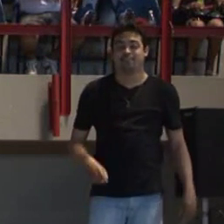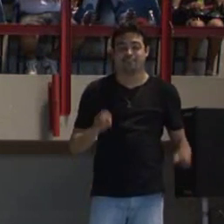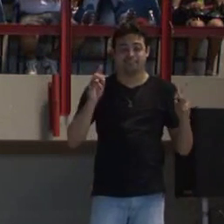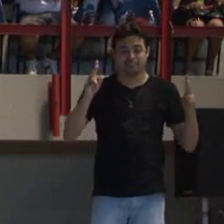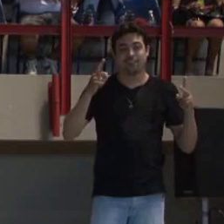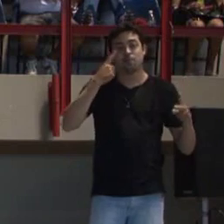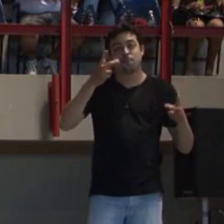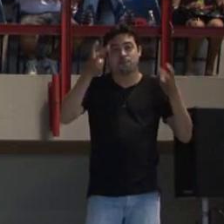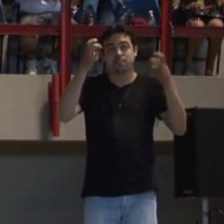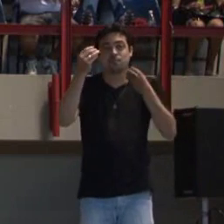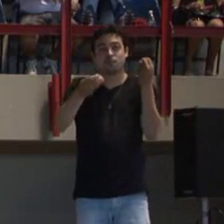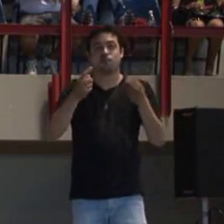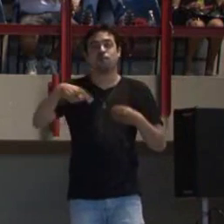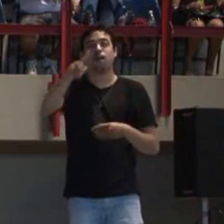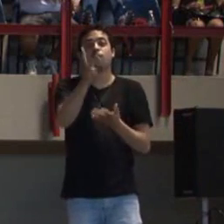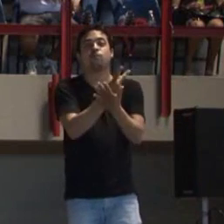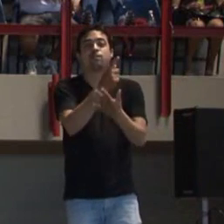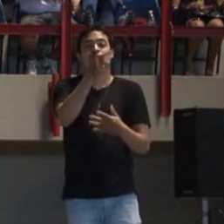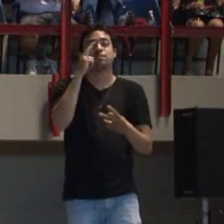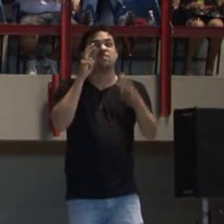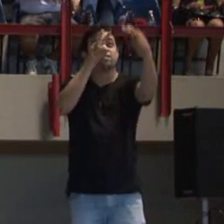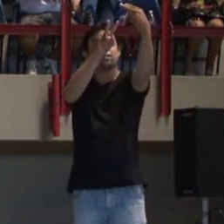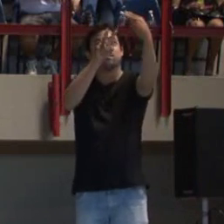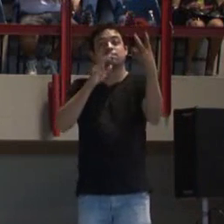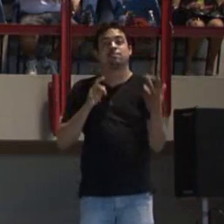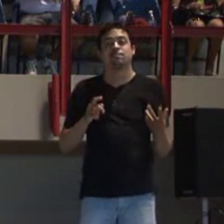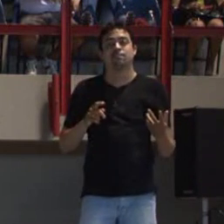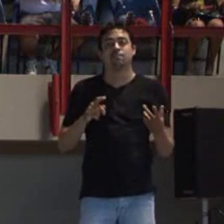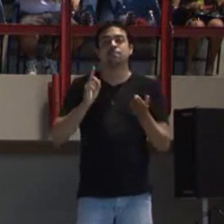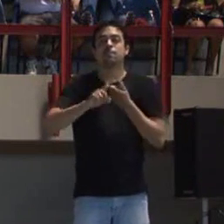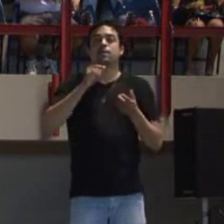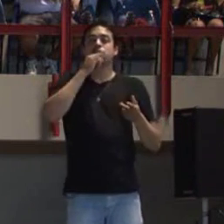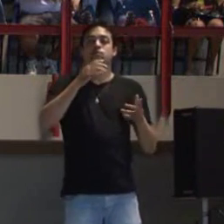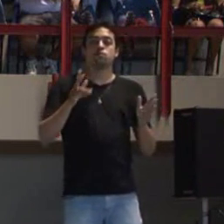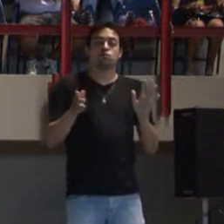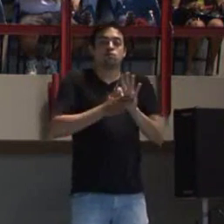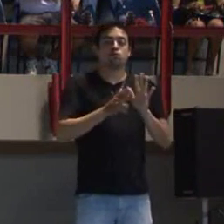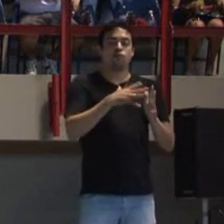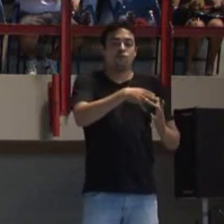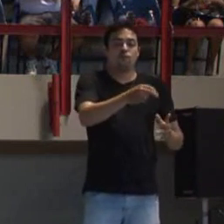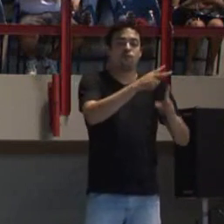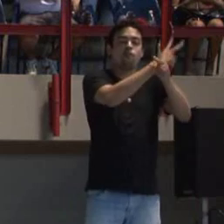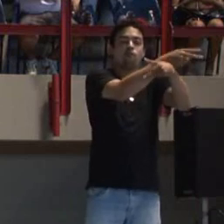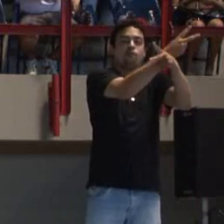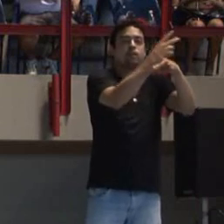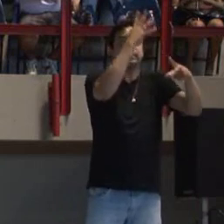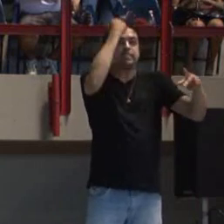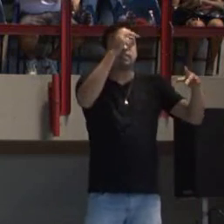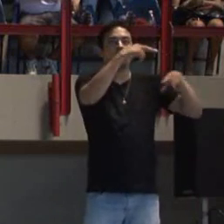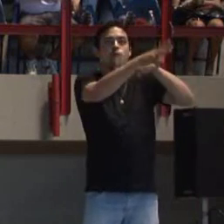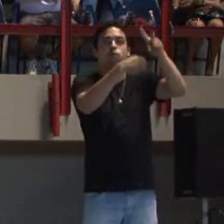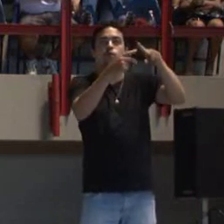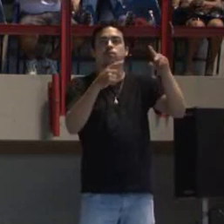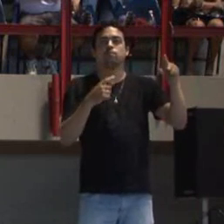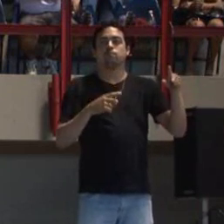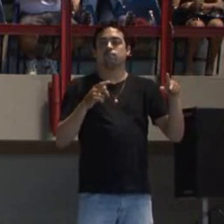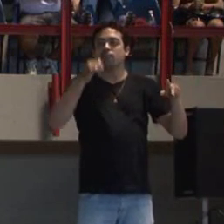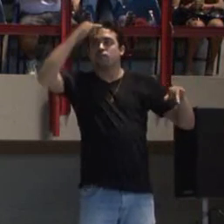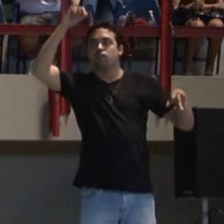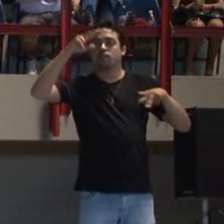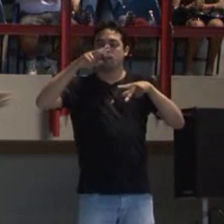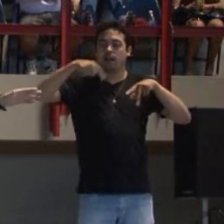Tá? Só para tu ver o que acontece contigo. Se eu disser que eu sou filho do vento, controla o vento. Diz assim, ei, não venta aqui